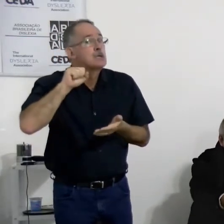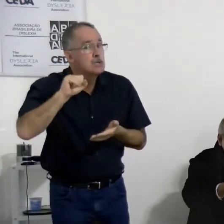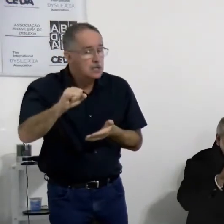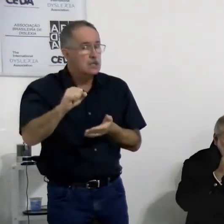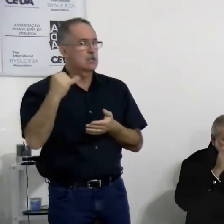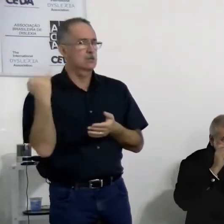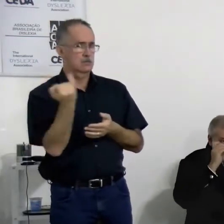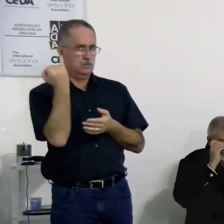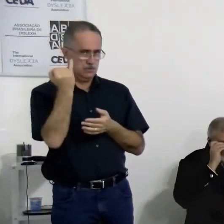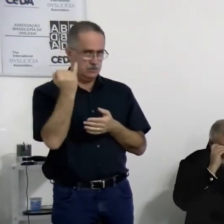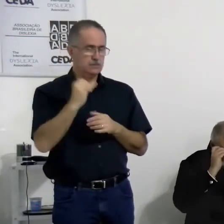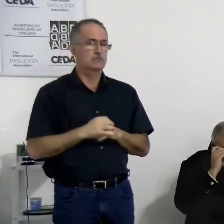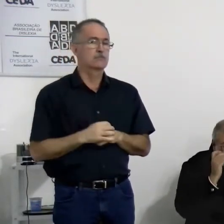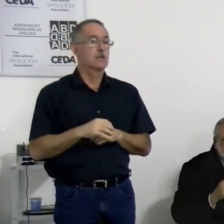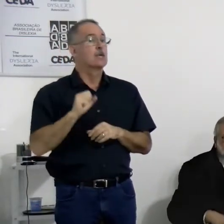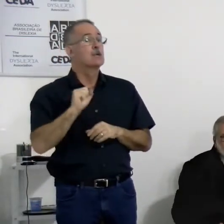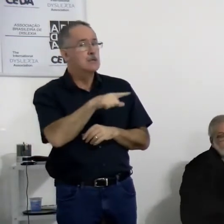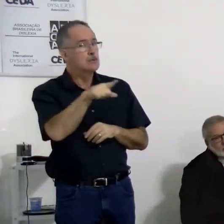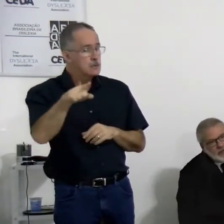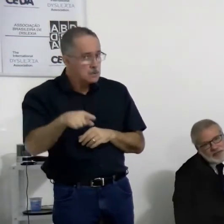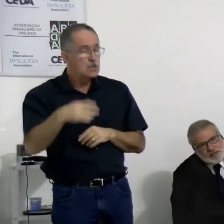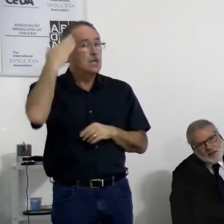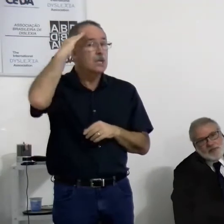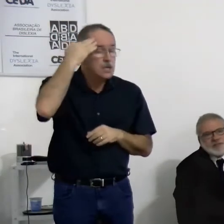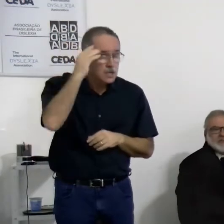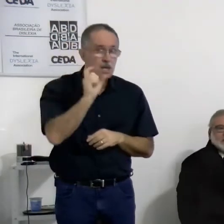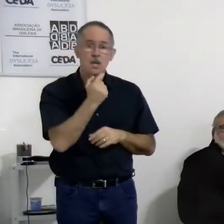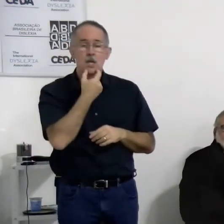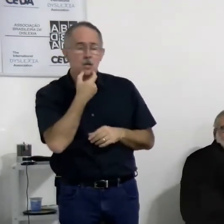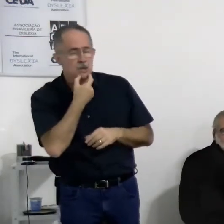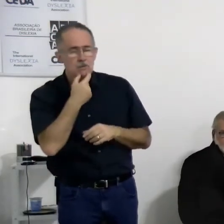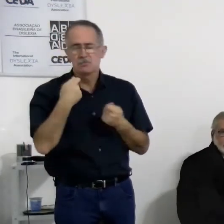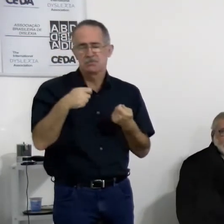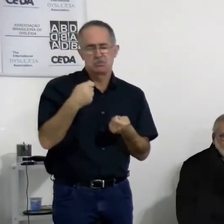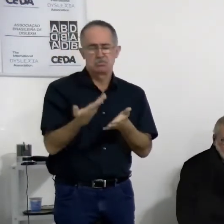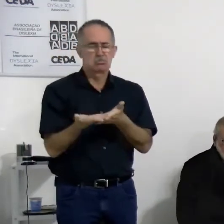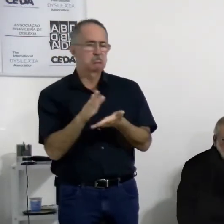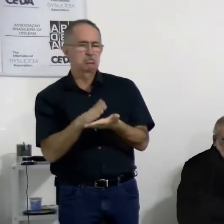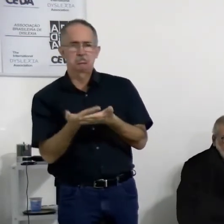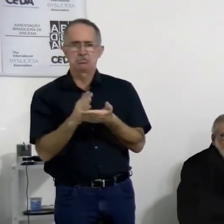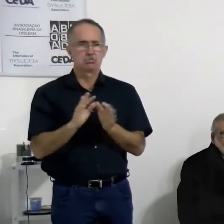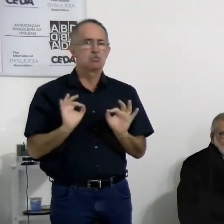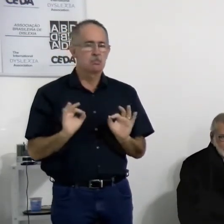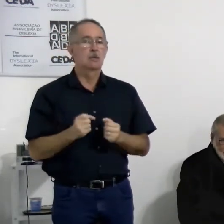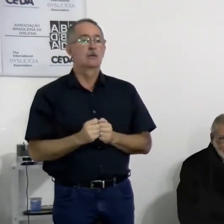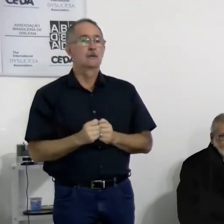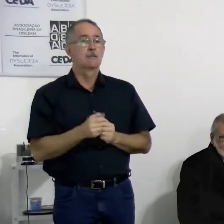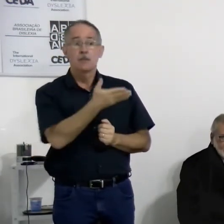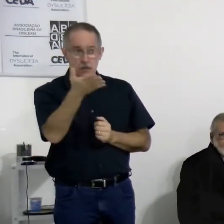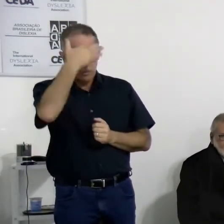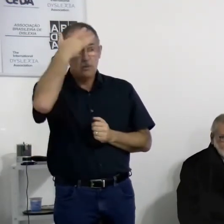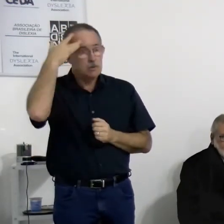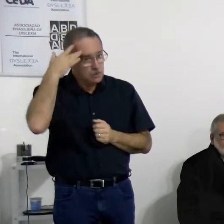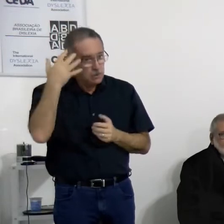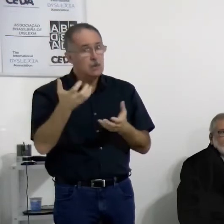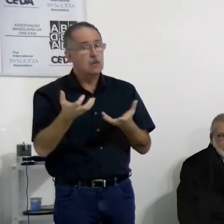considerado importante. Se todos aqui dominarem perfeitamente o inglês, então não preciso interromper, né? Alguém gostaria que eu